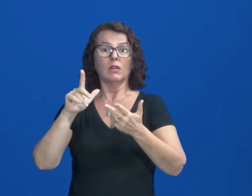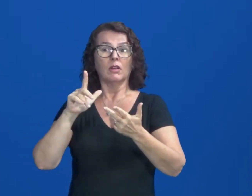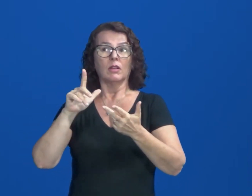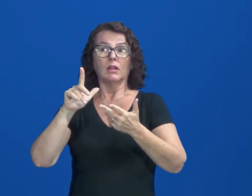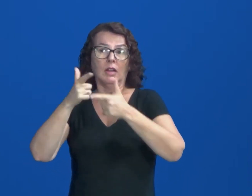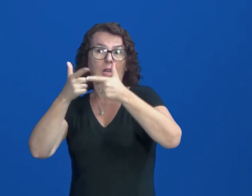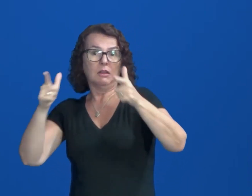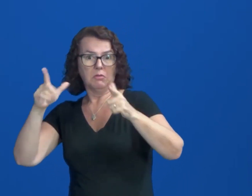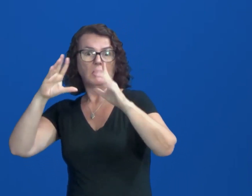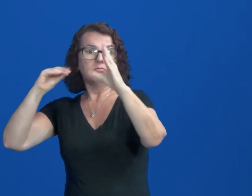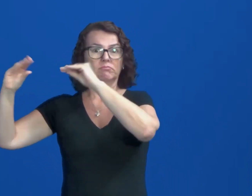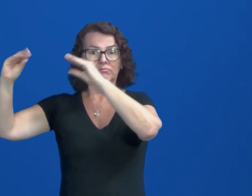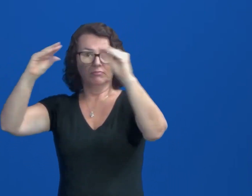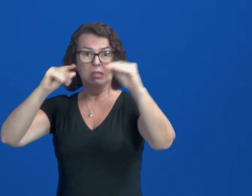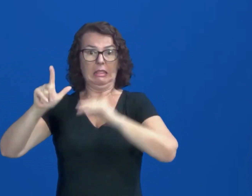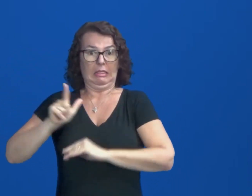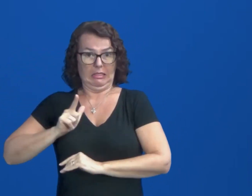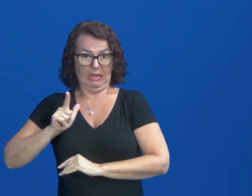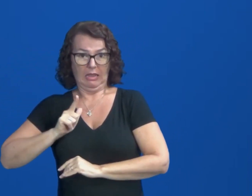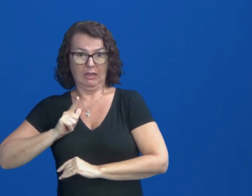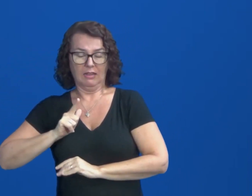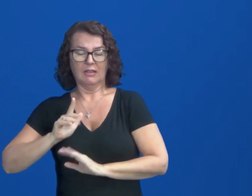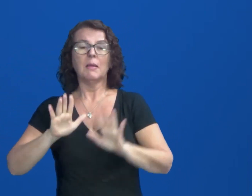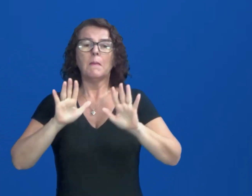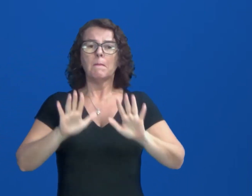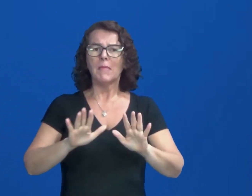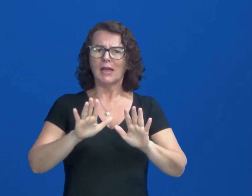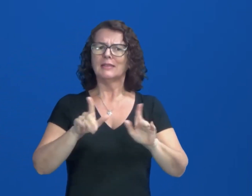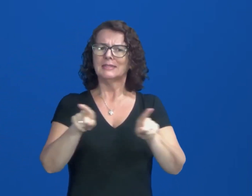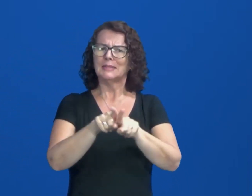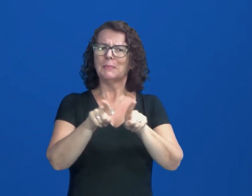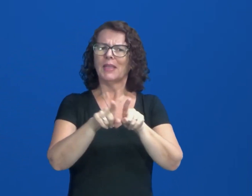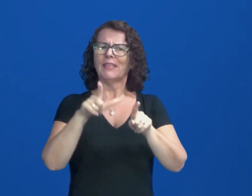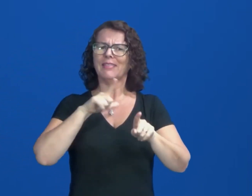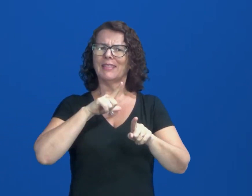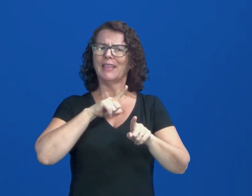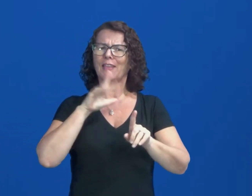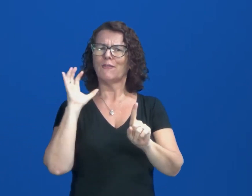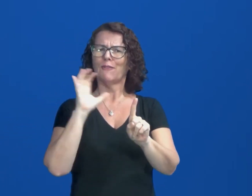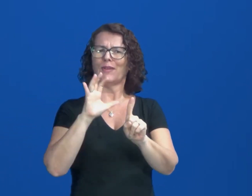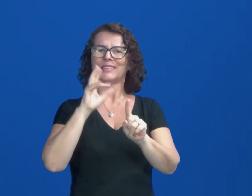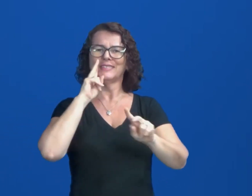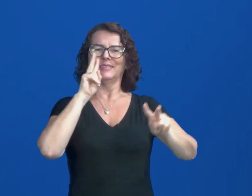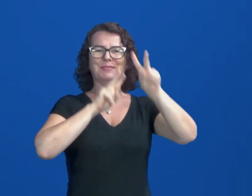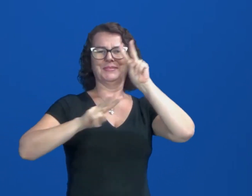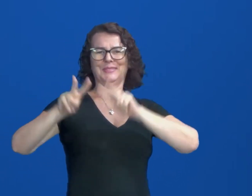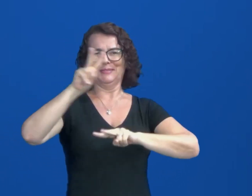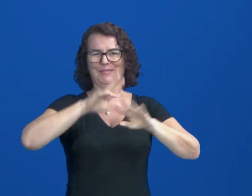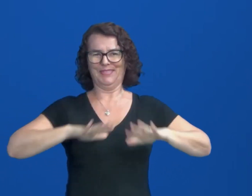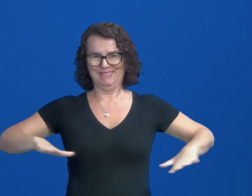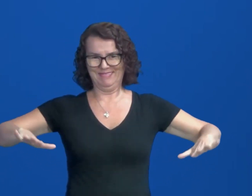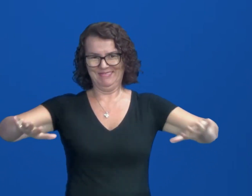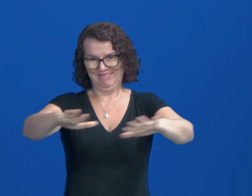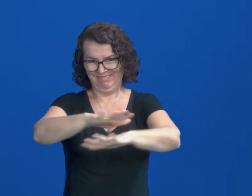das línguas orais que existem, mas também com influência da língua visual